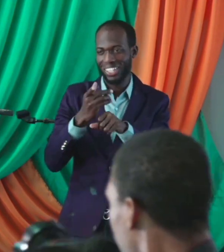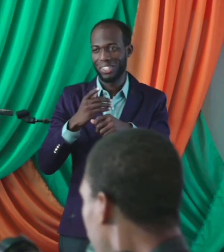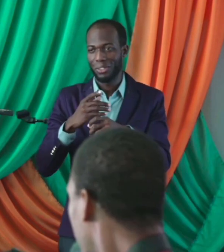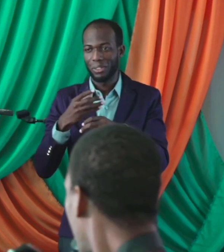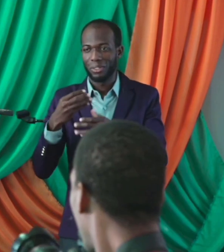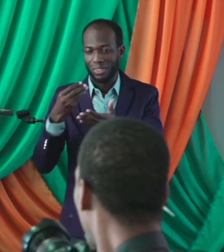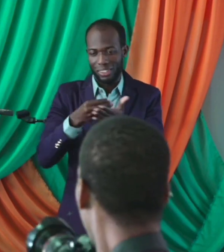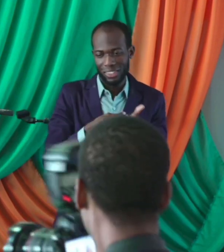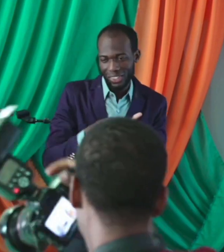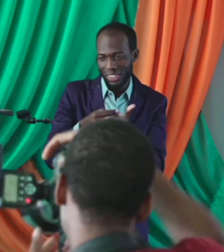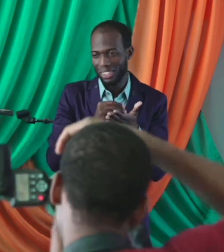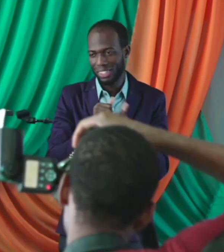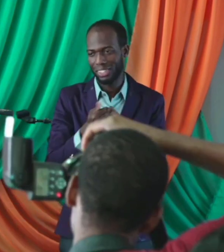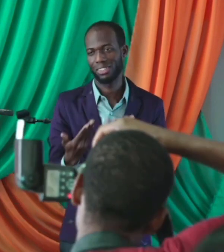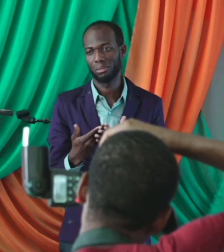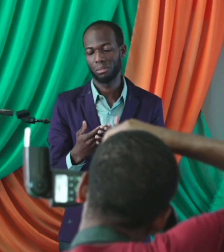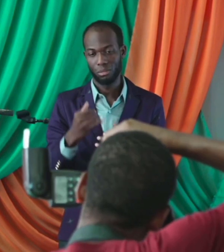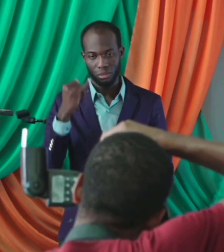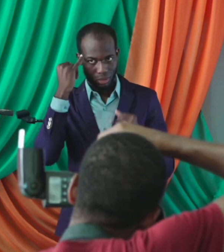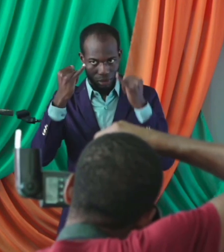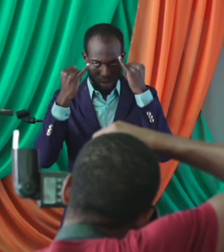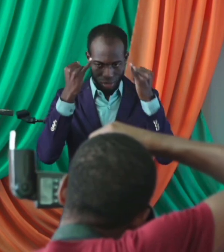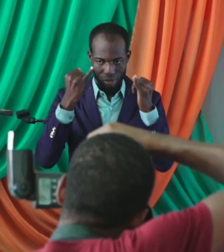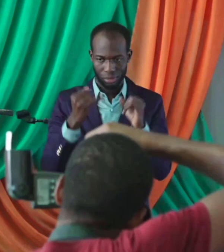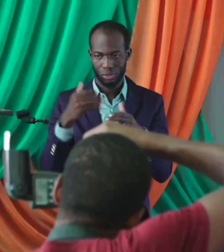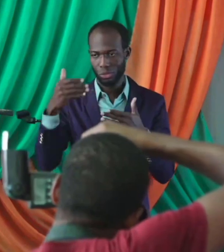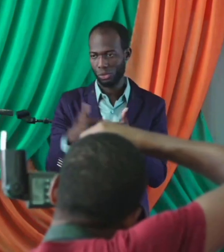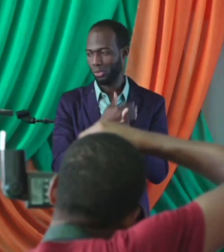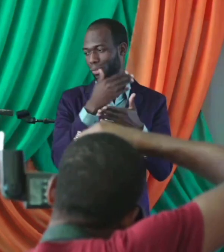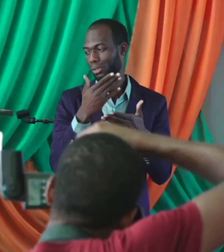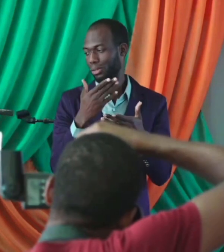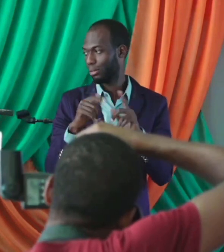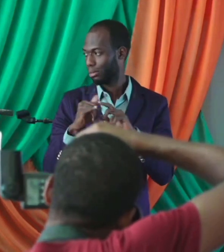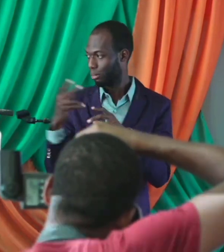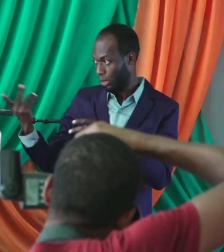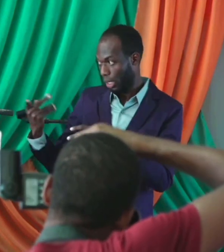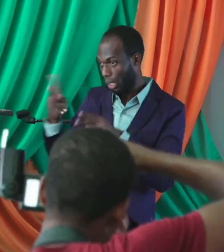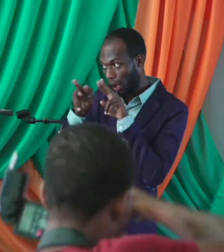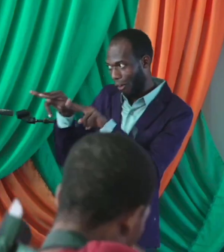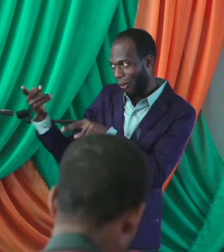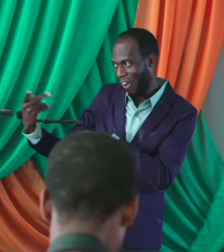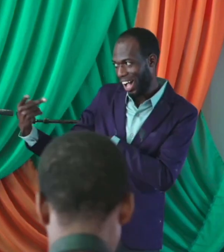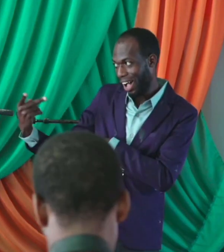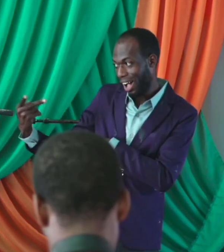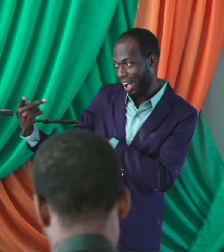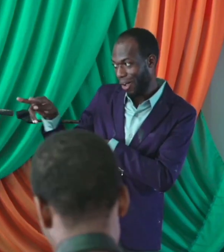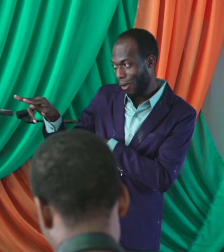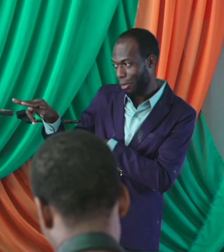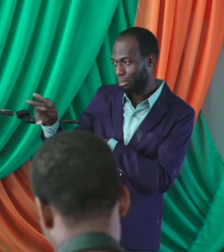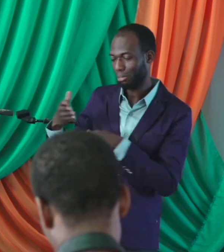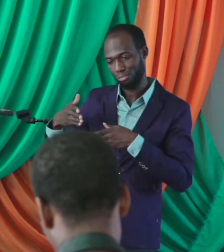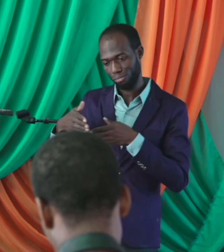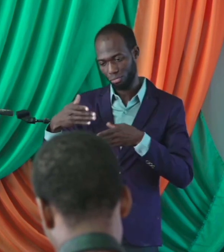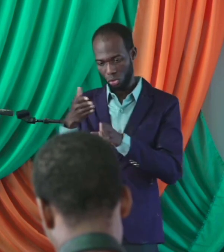sous plan revenu et sous plan innovation tout, pour capable faire innovation dans le pays. Mais ça vérifie. Nous même côté sur M. Sayo, et le prochain